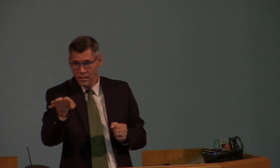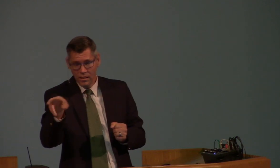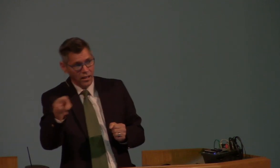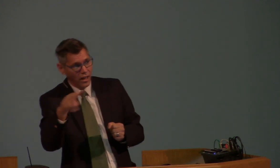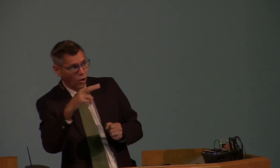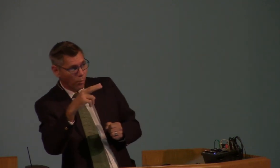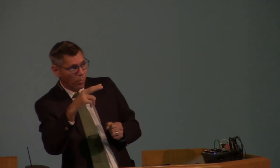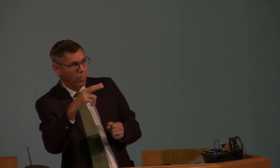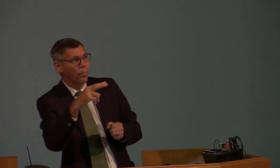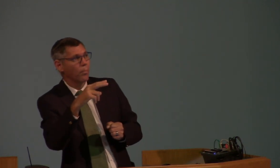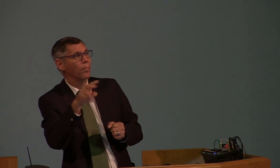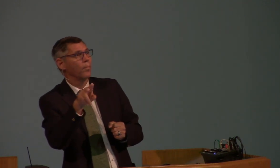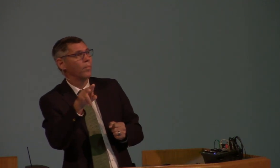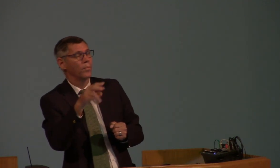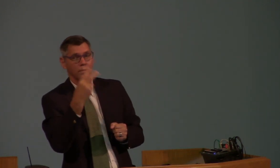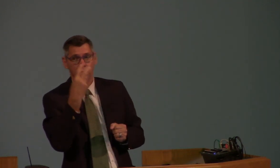Kyk op. Sien.